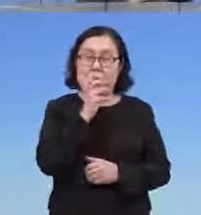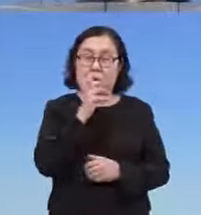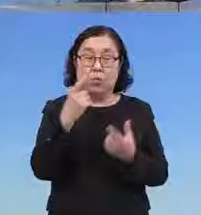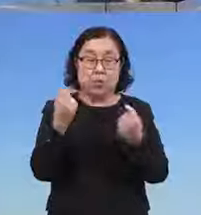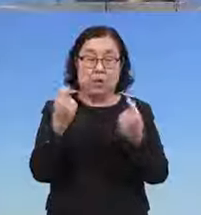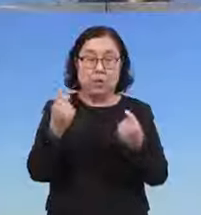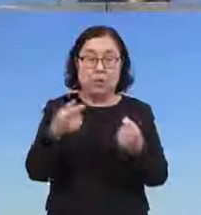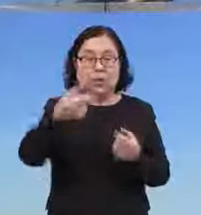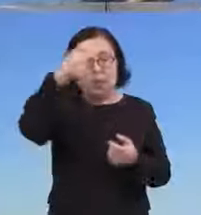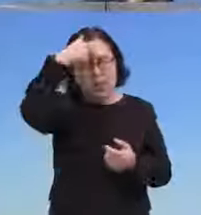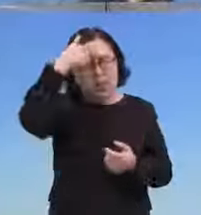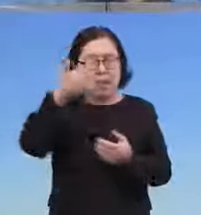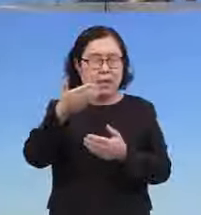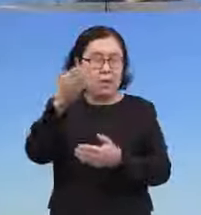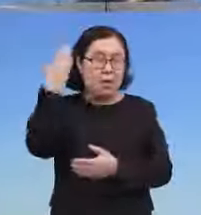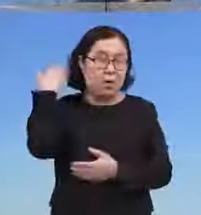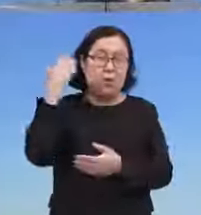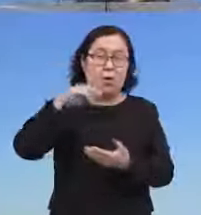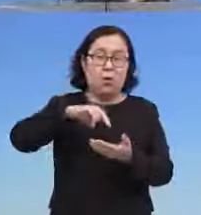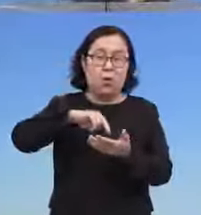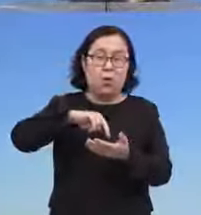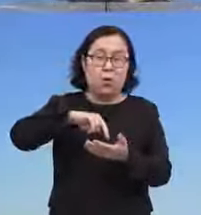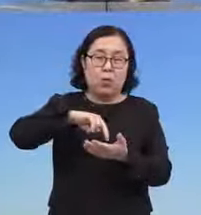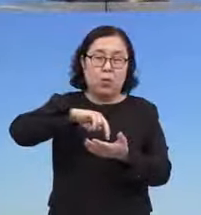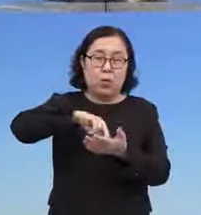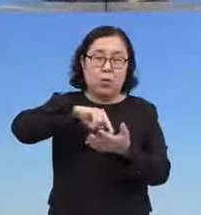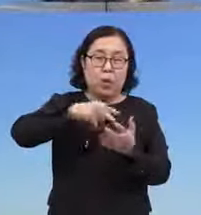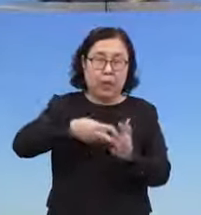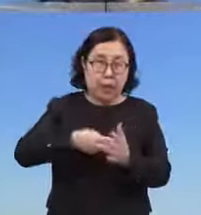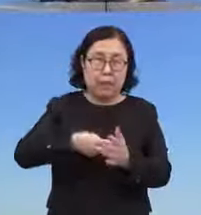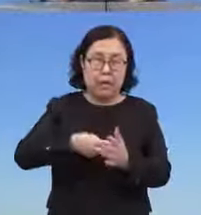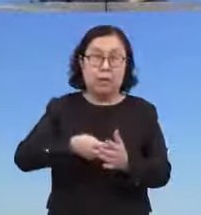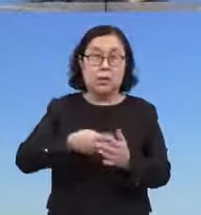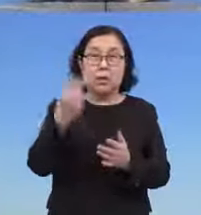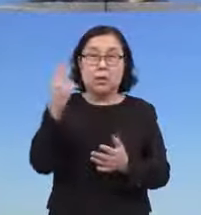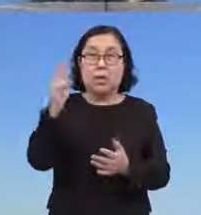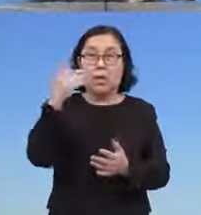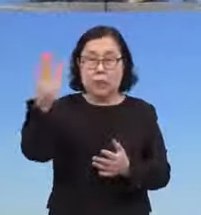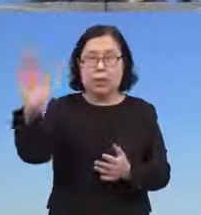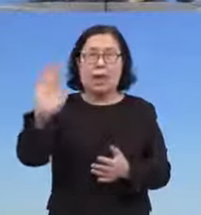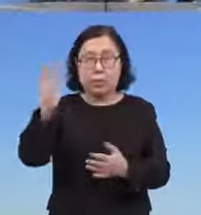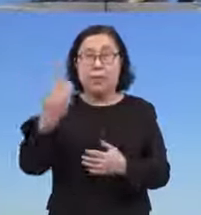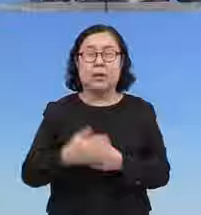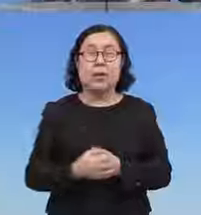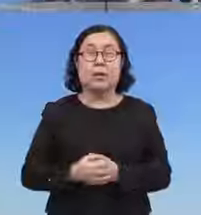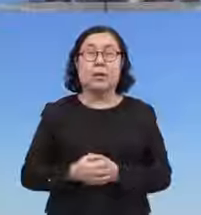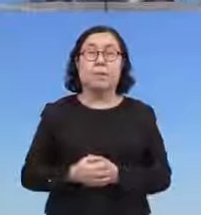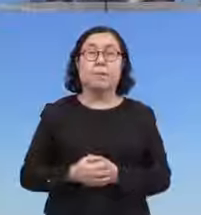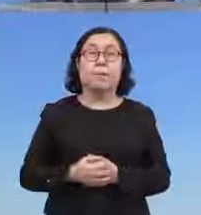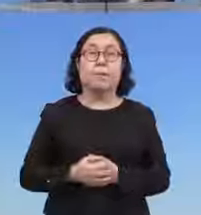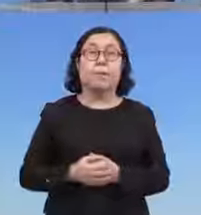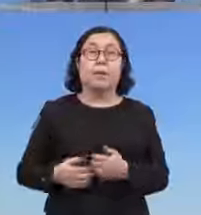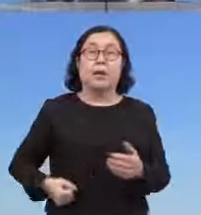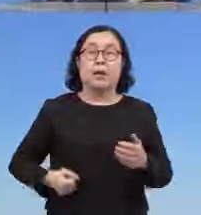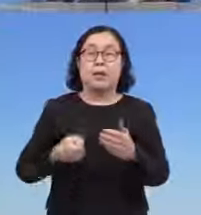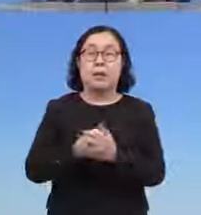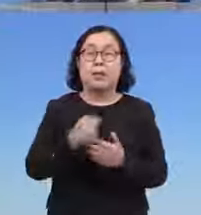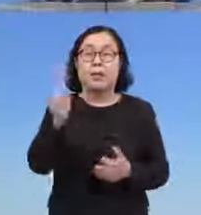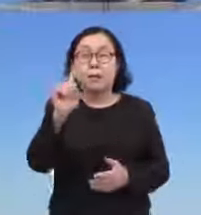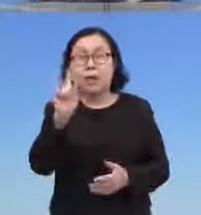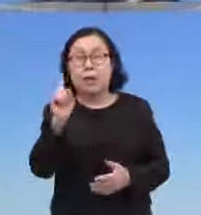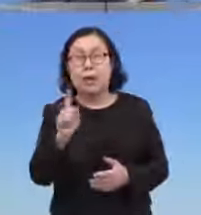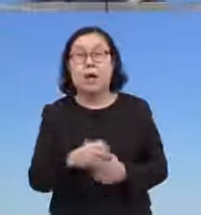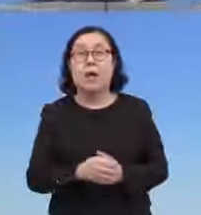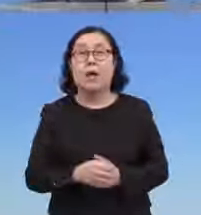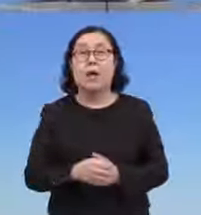모릅니까? 다시 뭐 옛날로 돌아가고. 그게 우리 모습이에요. 여러분, 결단한다는 게 뭐냐? 내 참 부끄러운